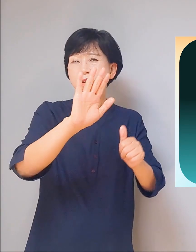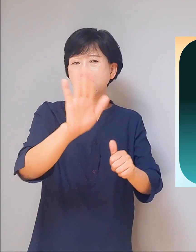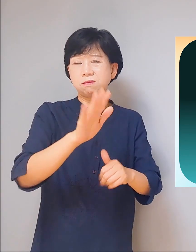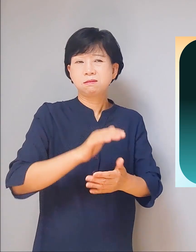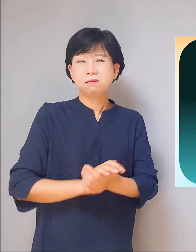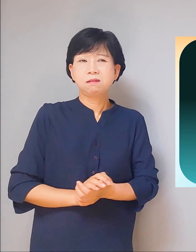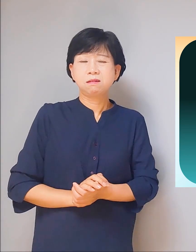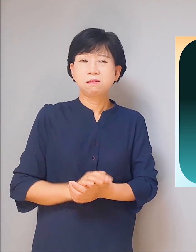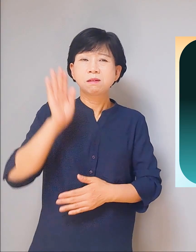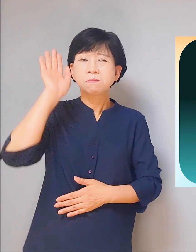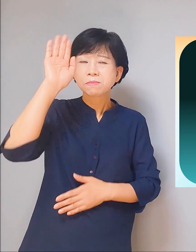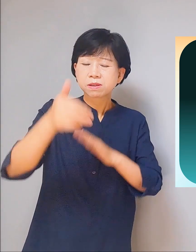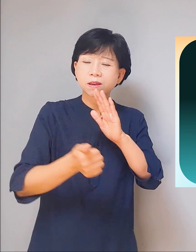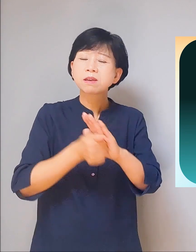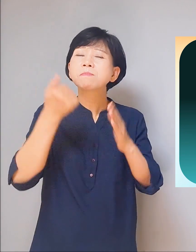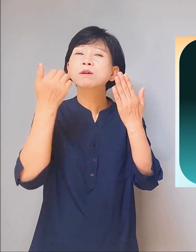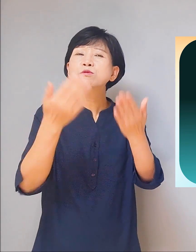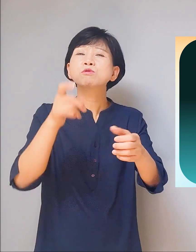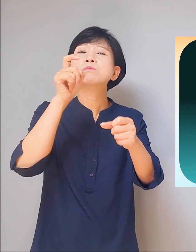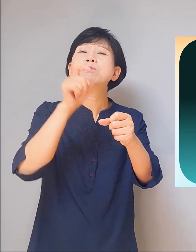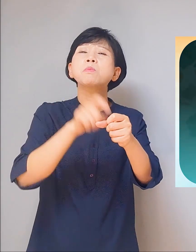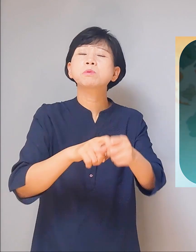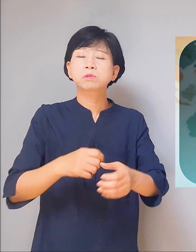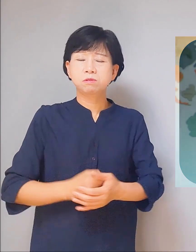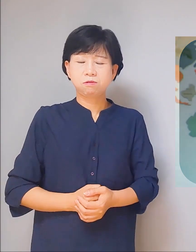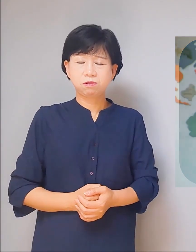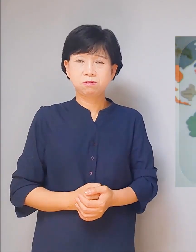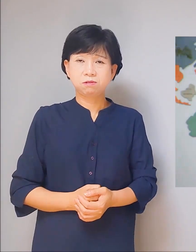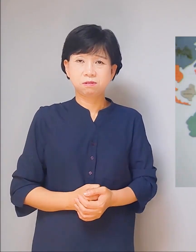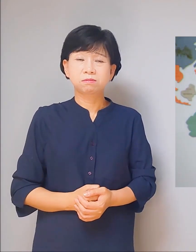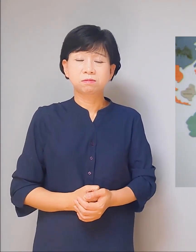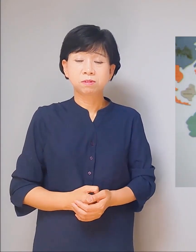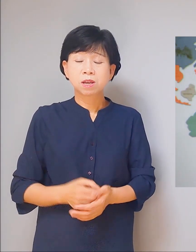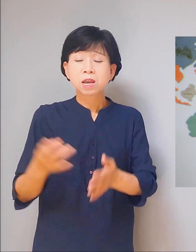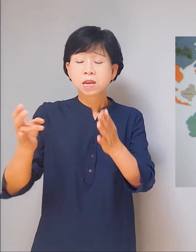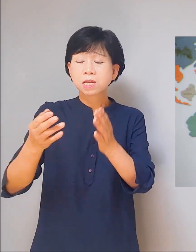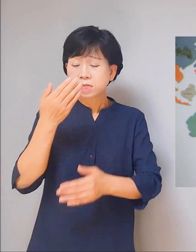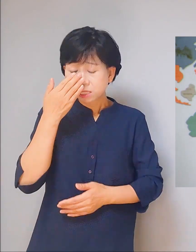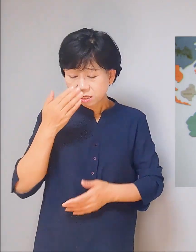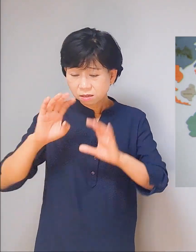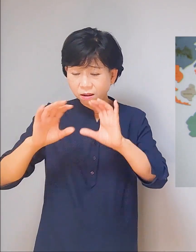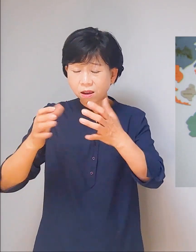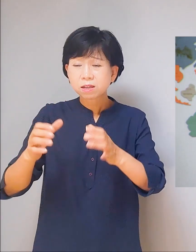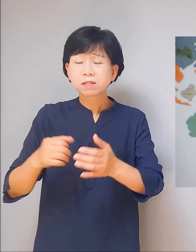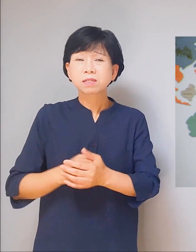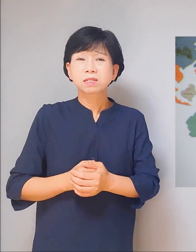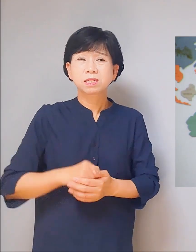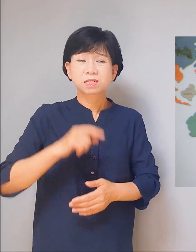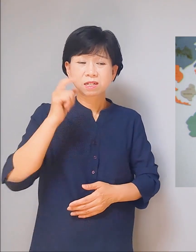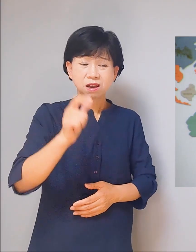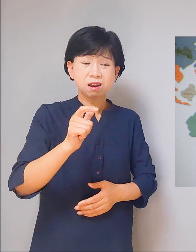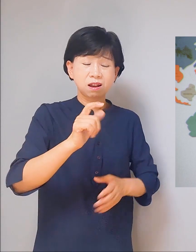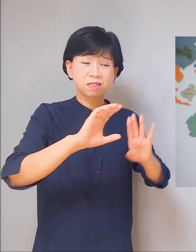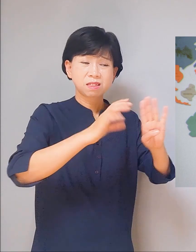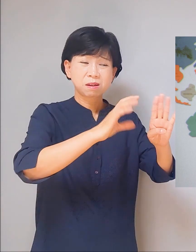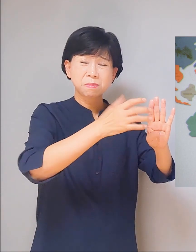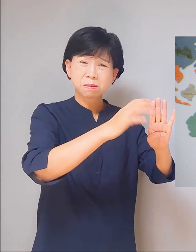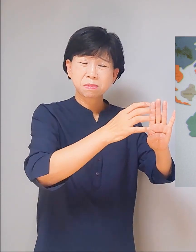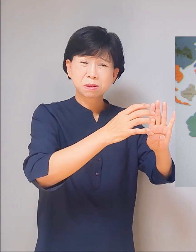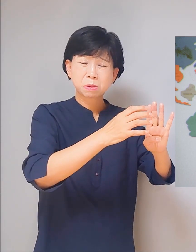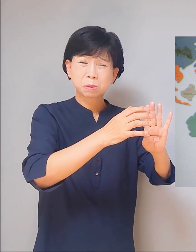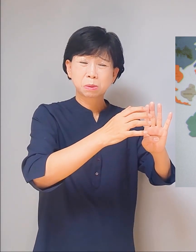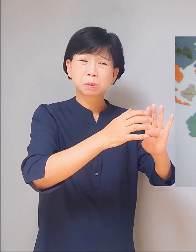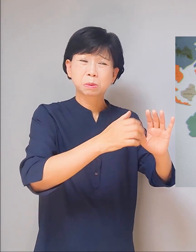야속하죠. 강대국에 의해서 이스라엘 백성들이 폐허가 되는 거예요. 다